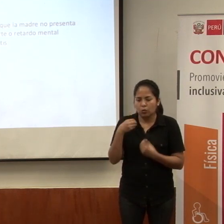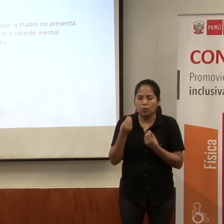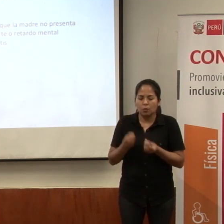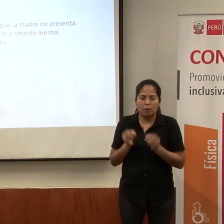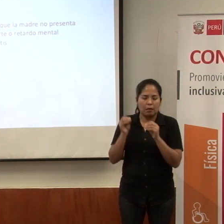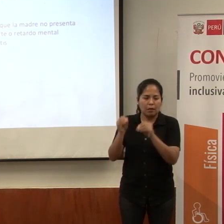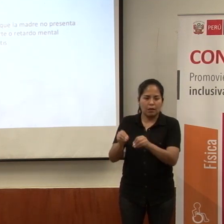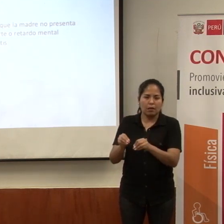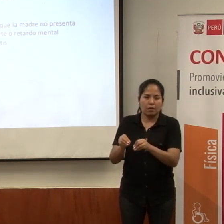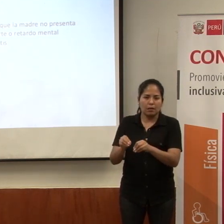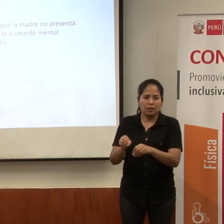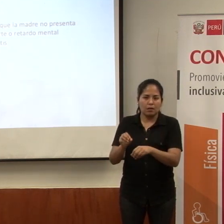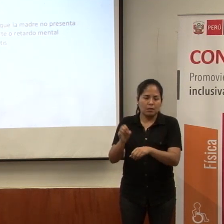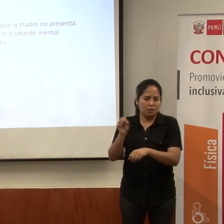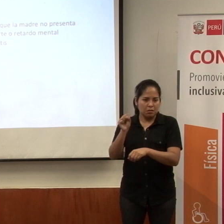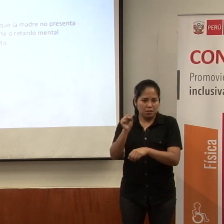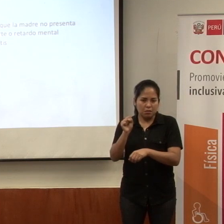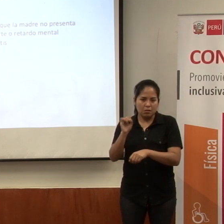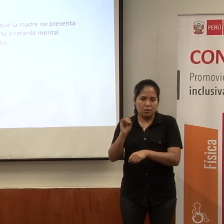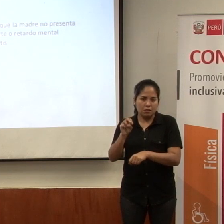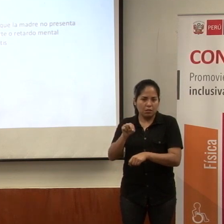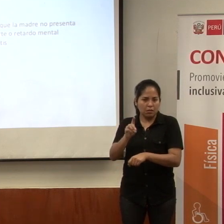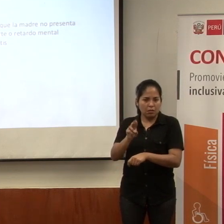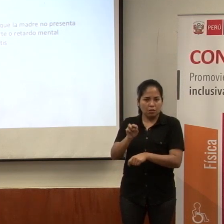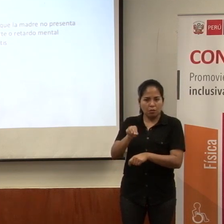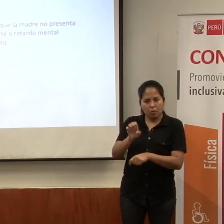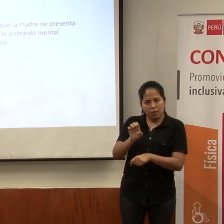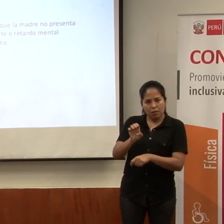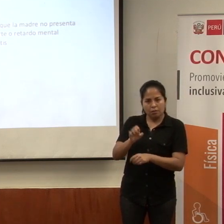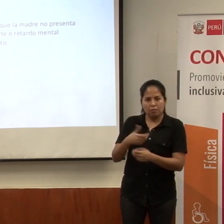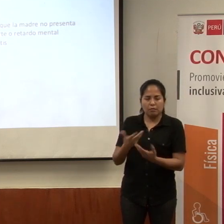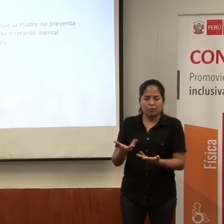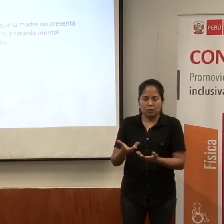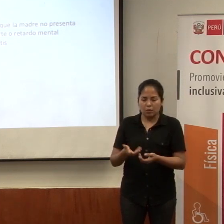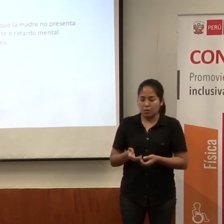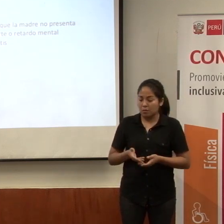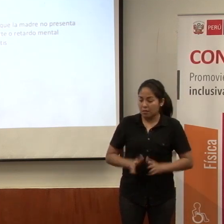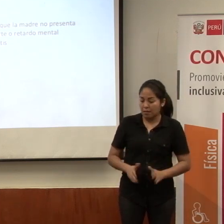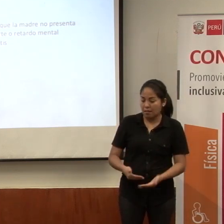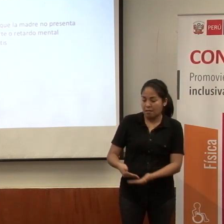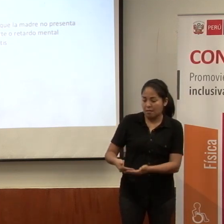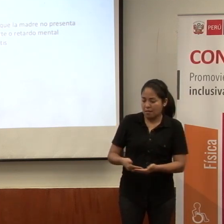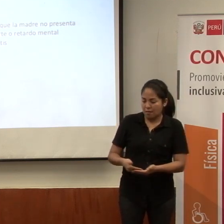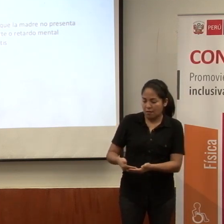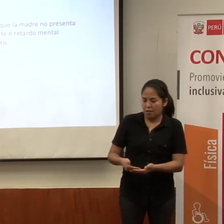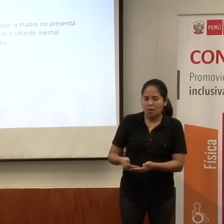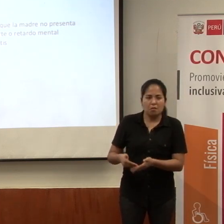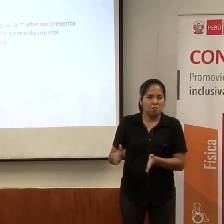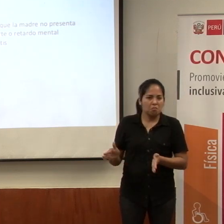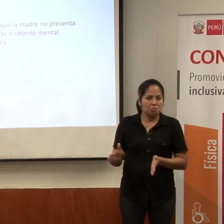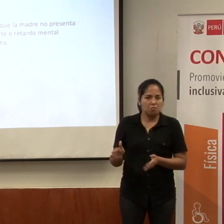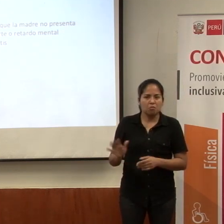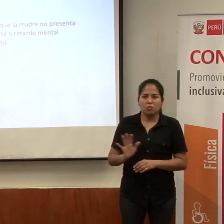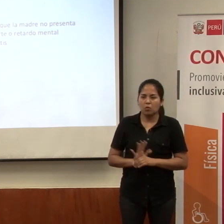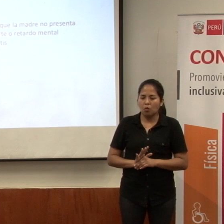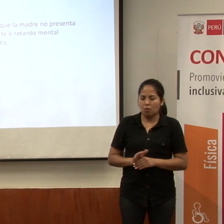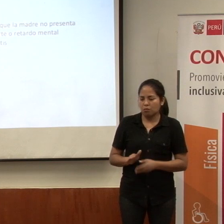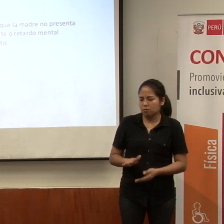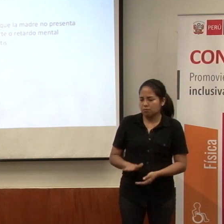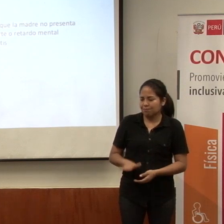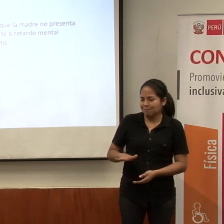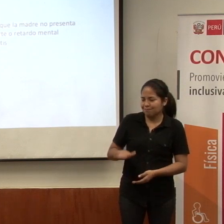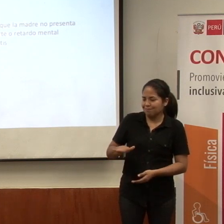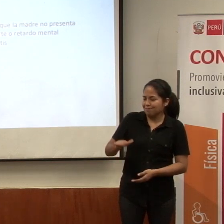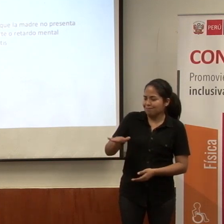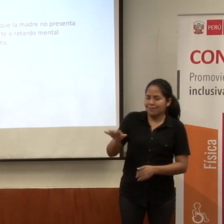citomegalovirus. A veces ya se detecta cuando el niño ha nacido y es un niño muy pequeñito y que de las primeras semanas de la vida no crece para